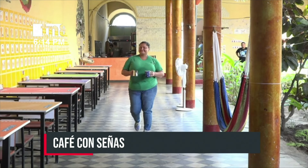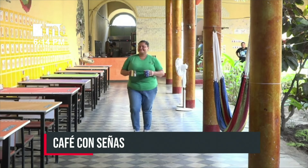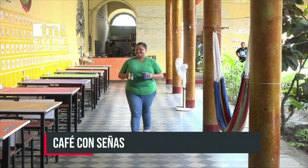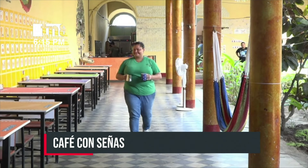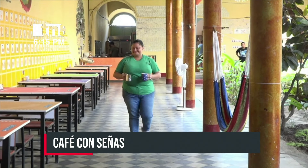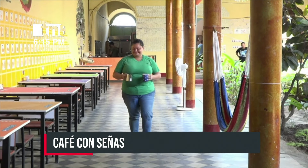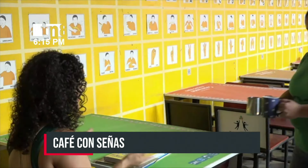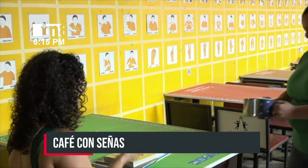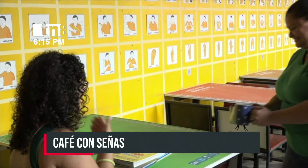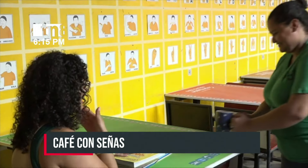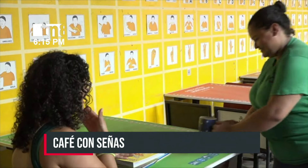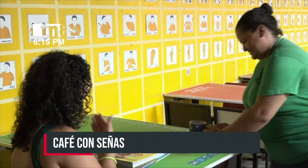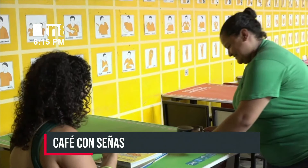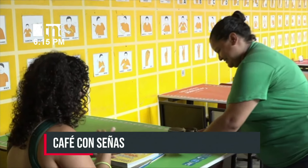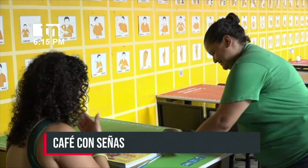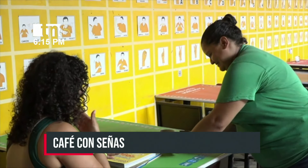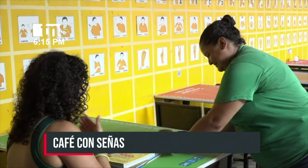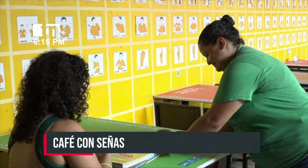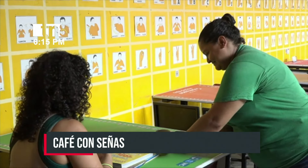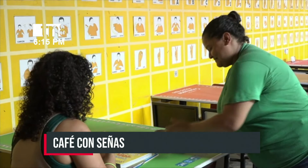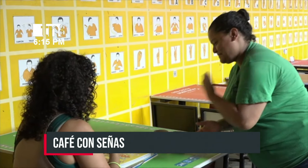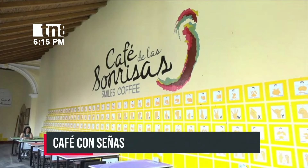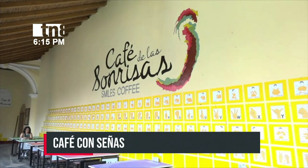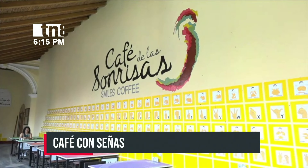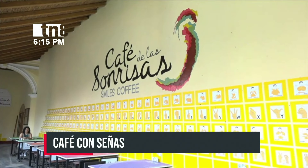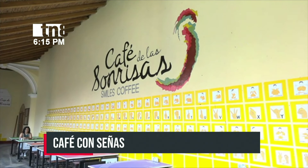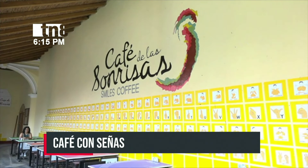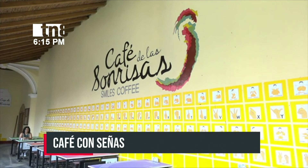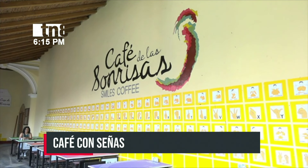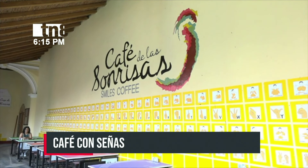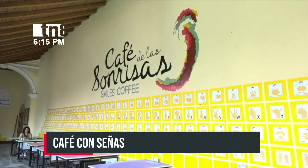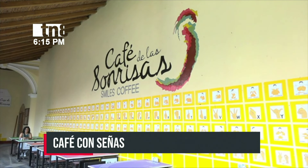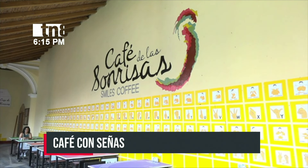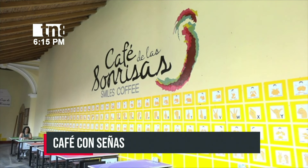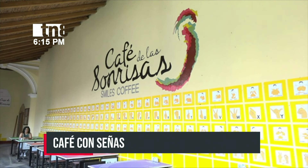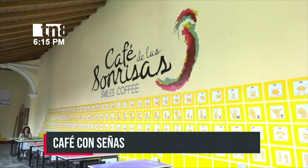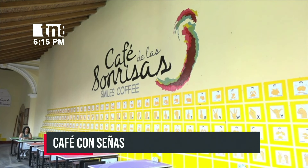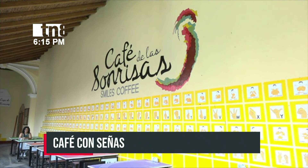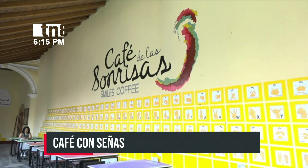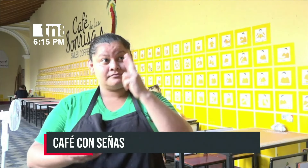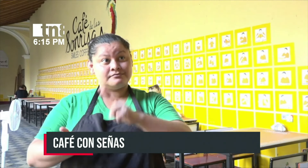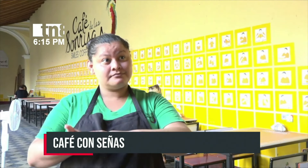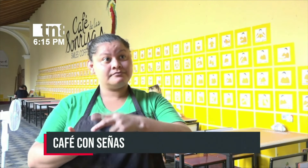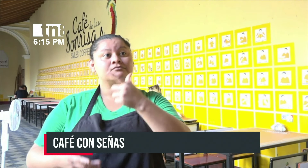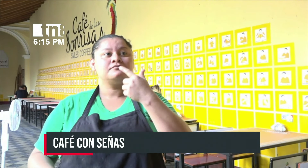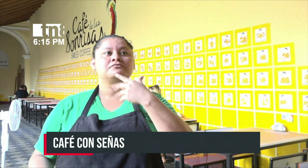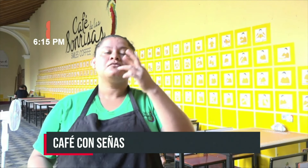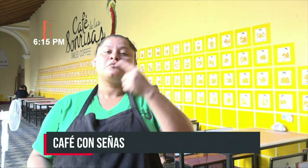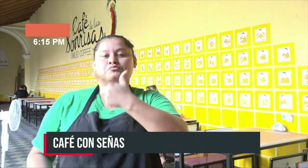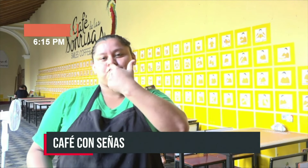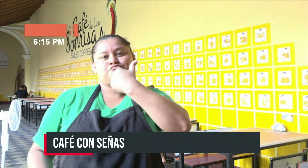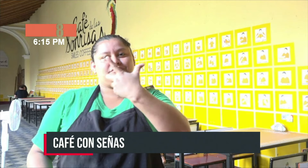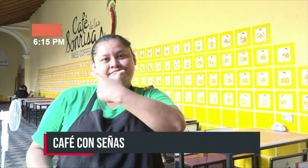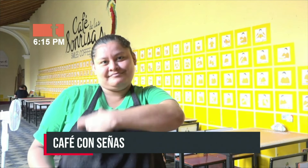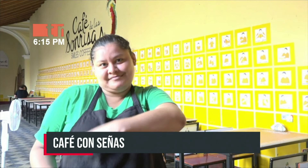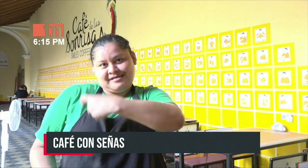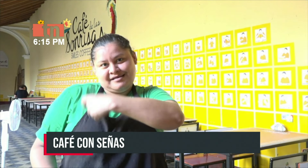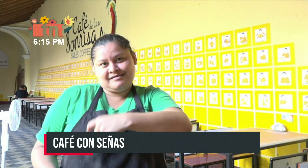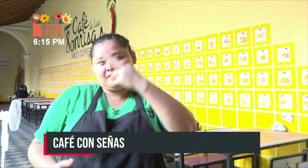una cafetería atendida por personal con discapacidad auditiva en Granada. Yo recuerdo que cuando iba a la